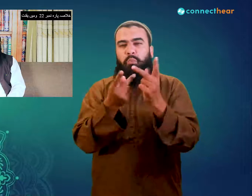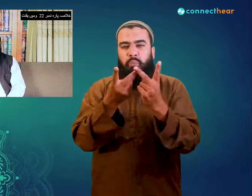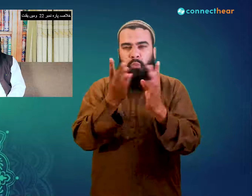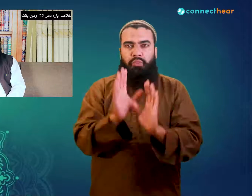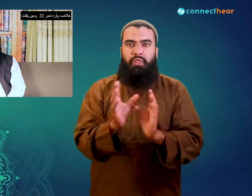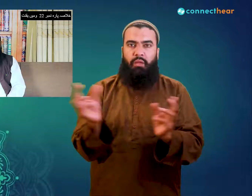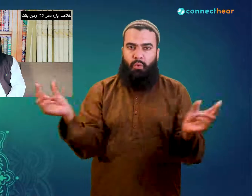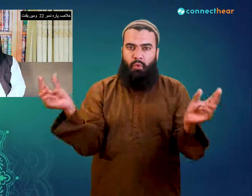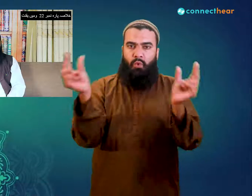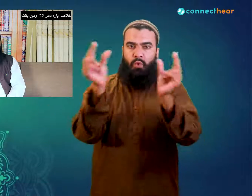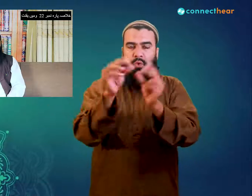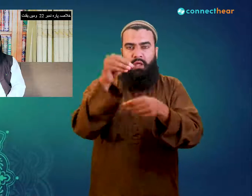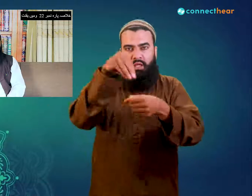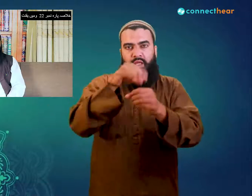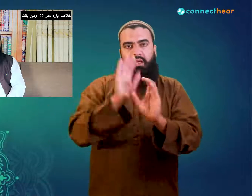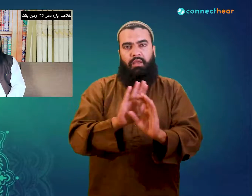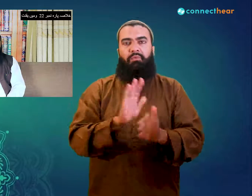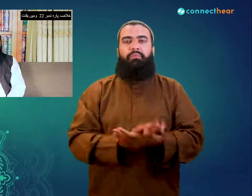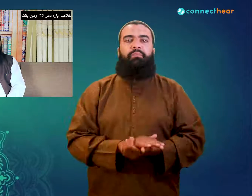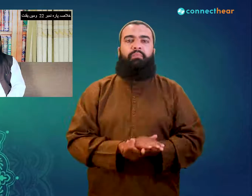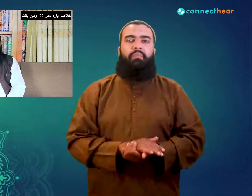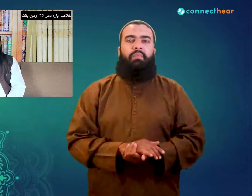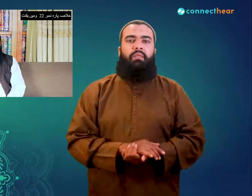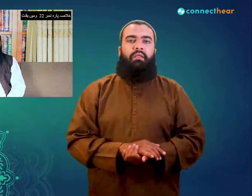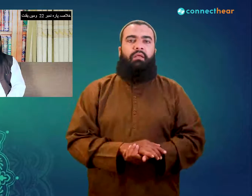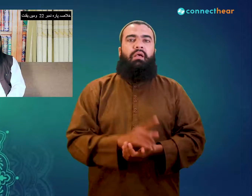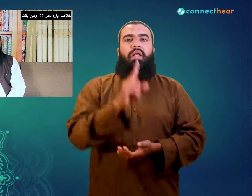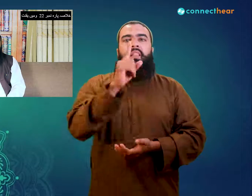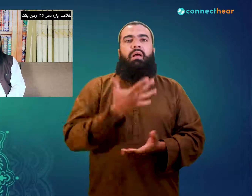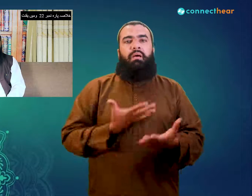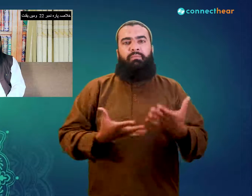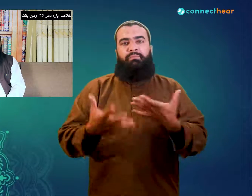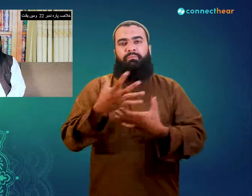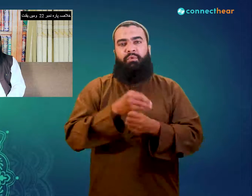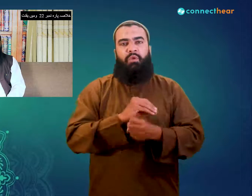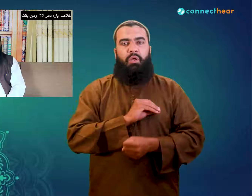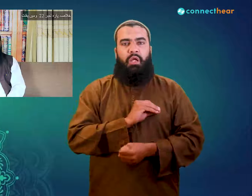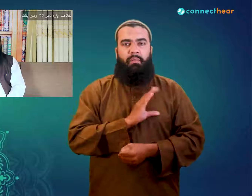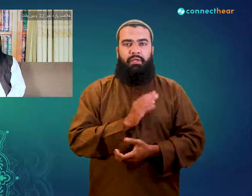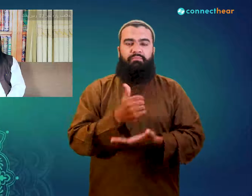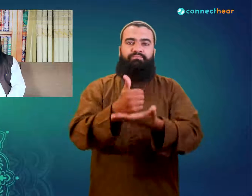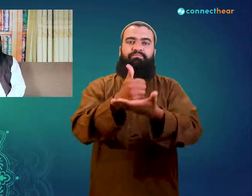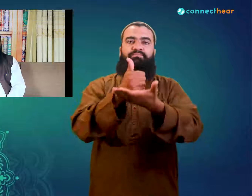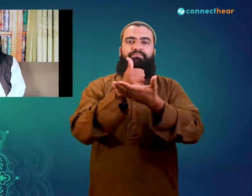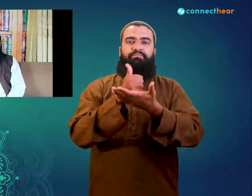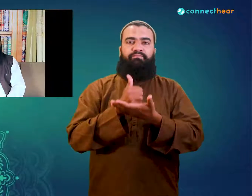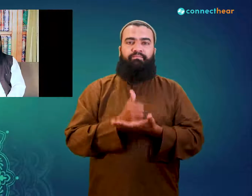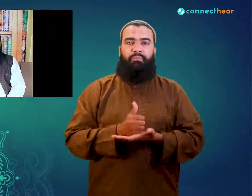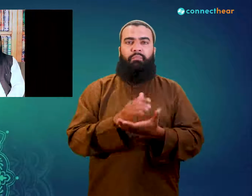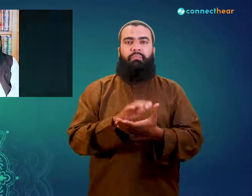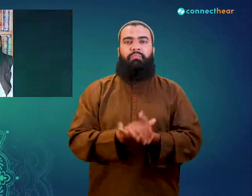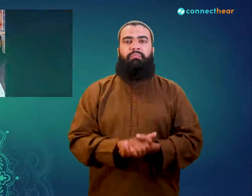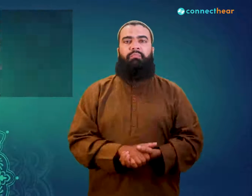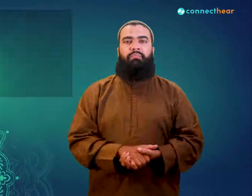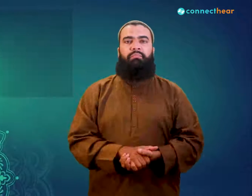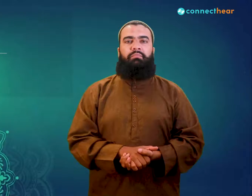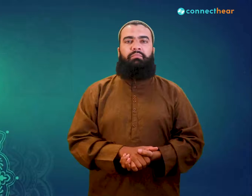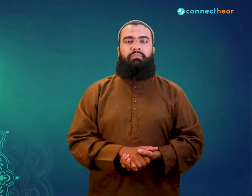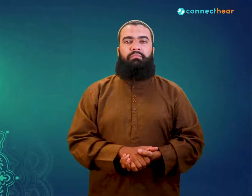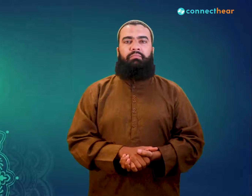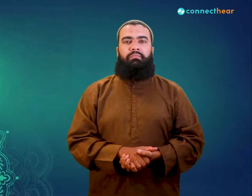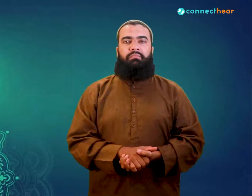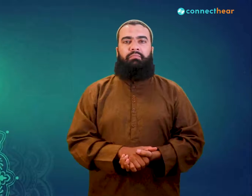پر پارہ نمبر 21 مکمل ہوا۔ وآخر دعوانا ان الحمد للہ رب العالمین۔